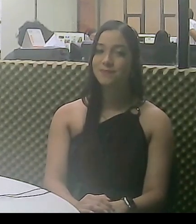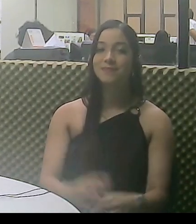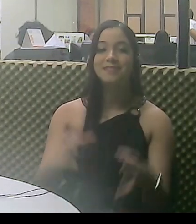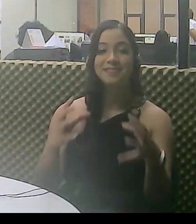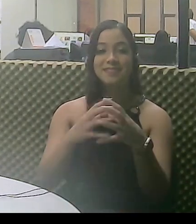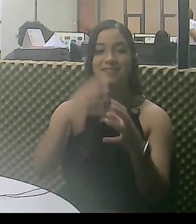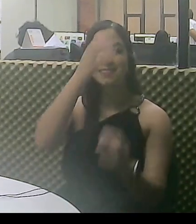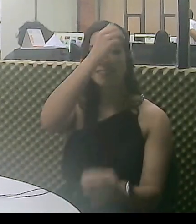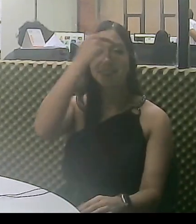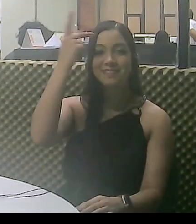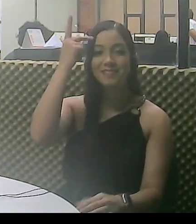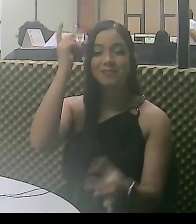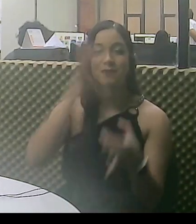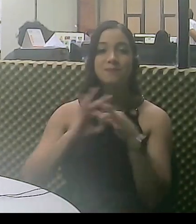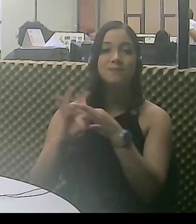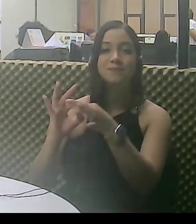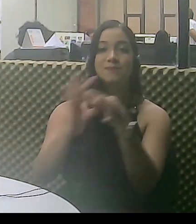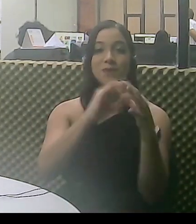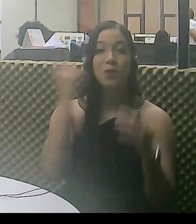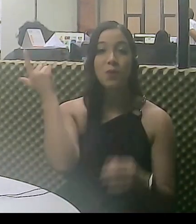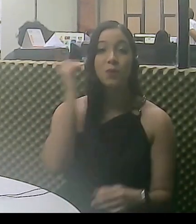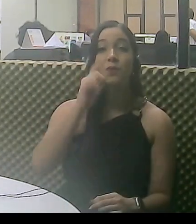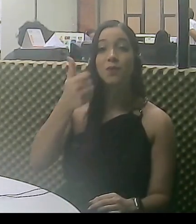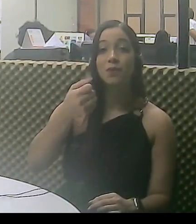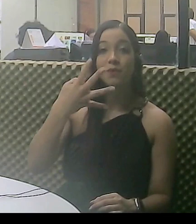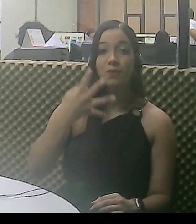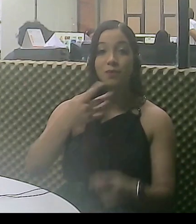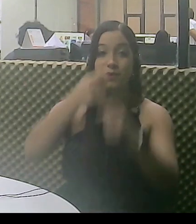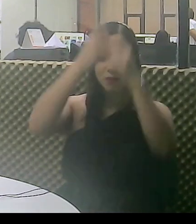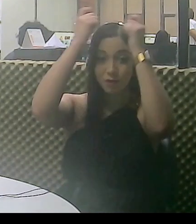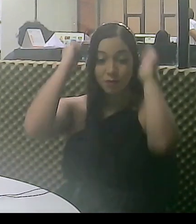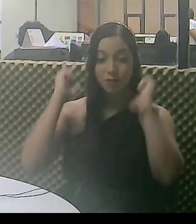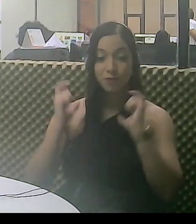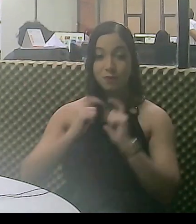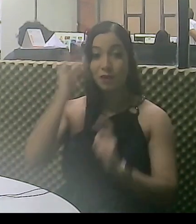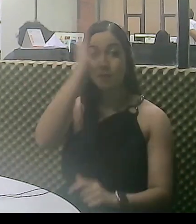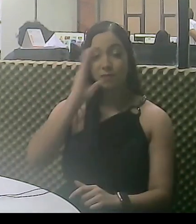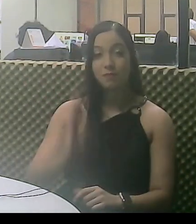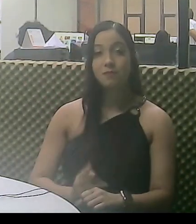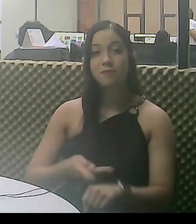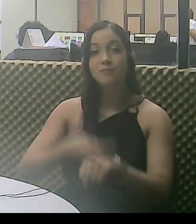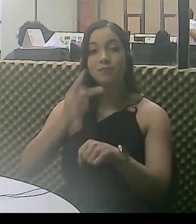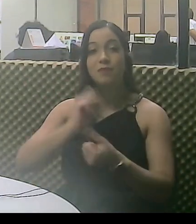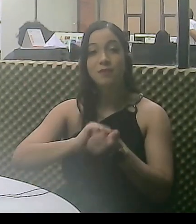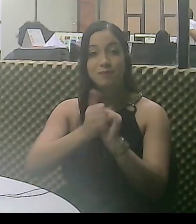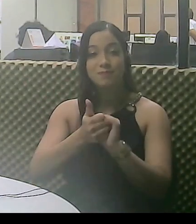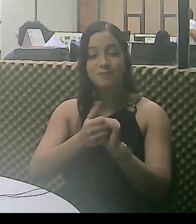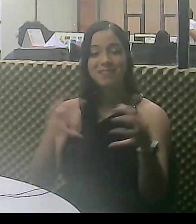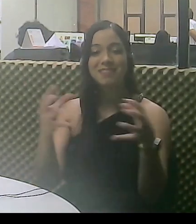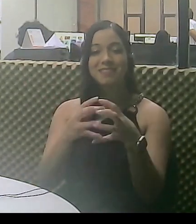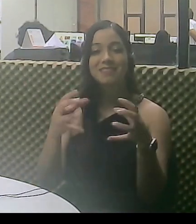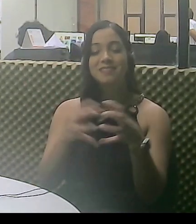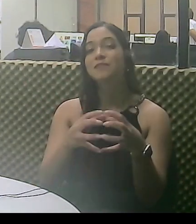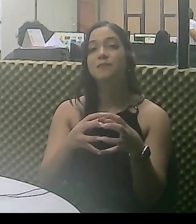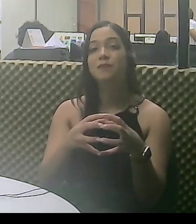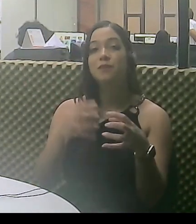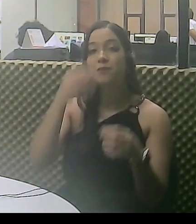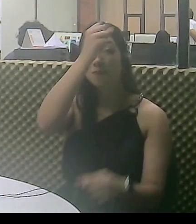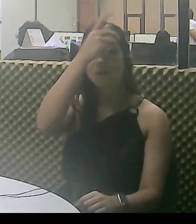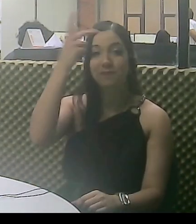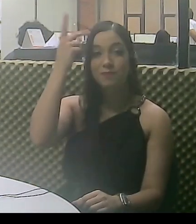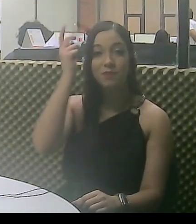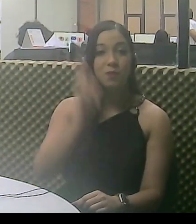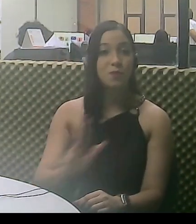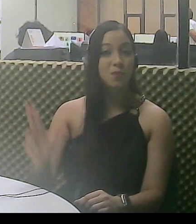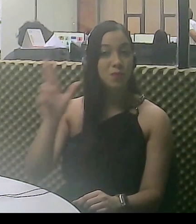Equipe da Prefeitura e parceiros conquista 14 medalhas no Troféu Brasil de Atletismo. A equipe formada pela Prefeitura